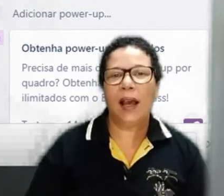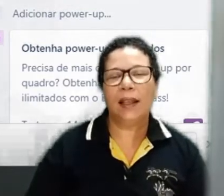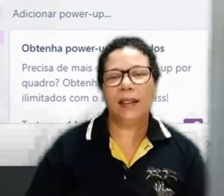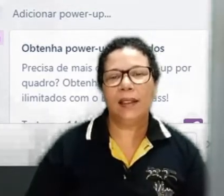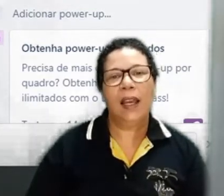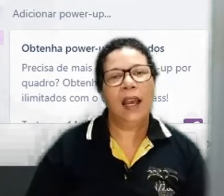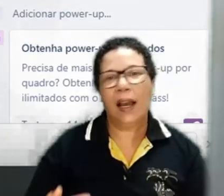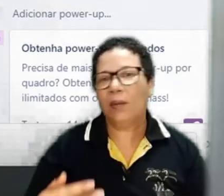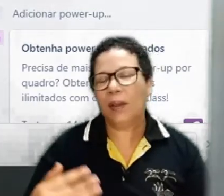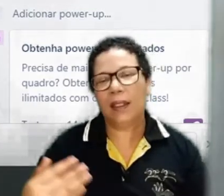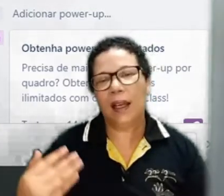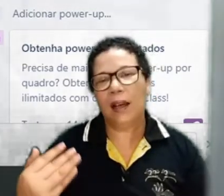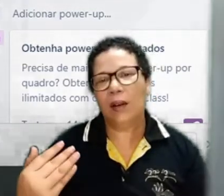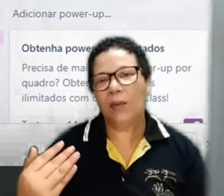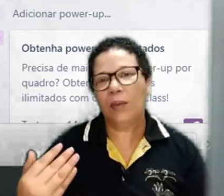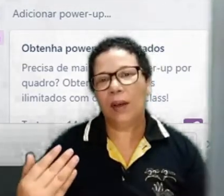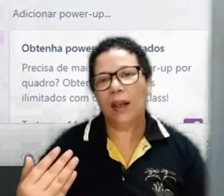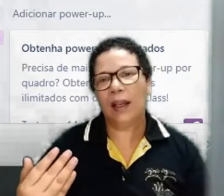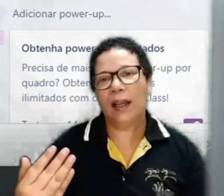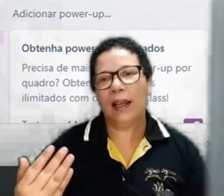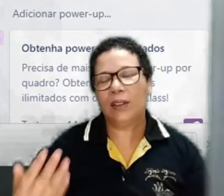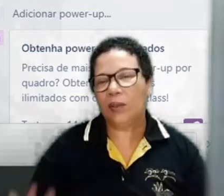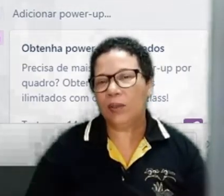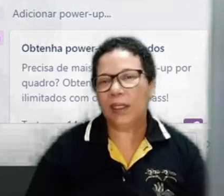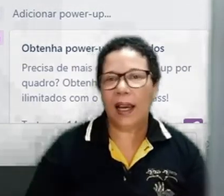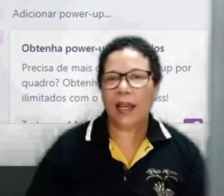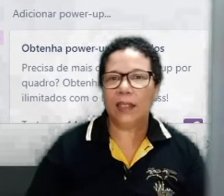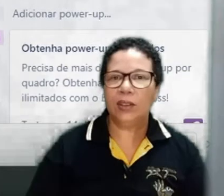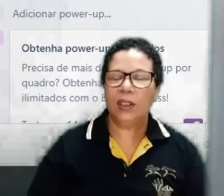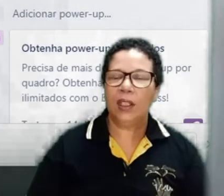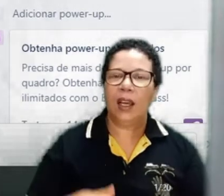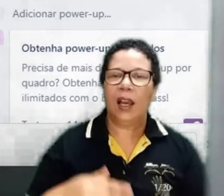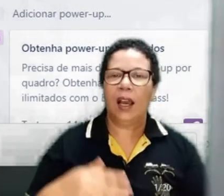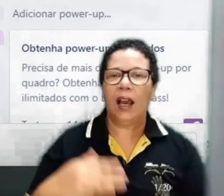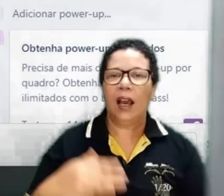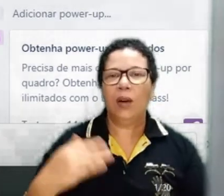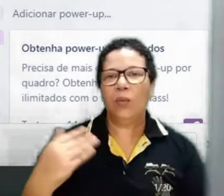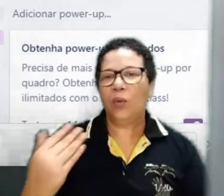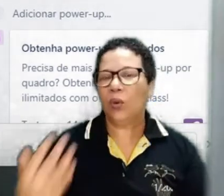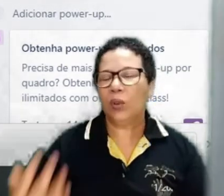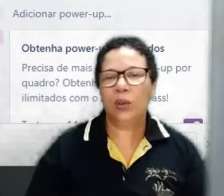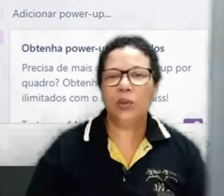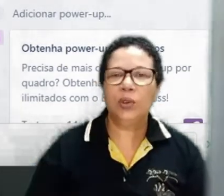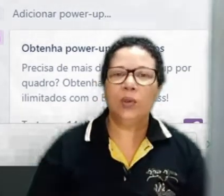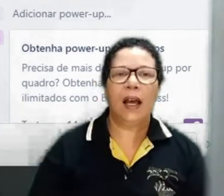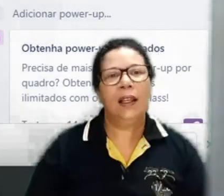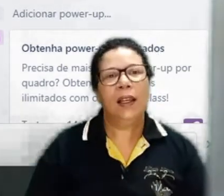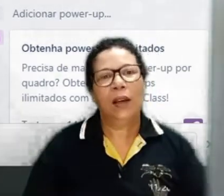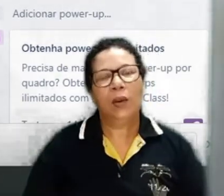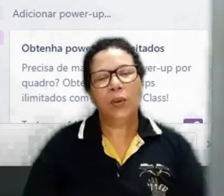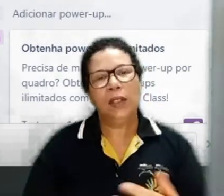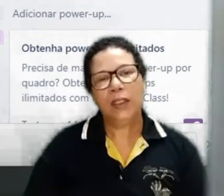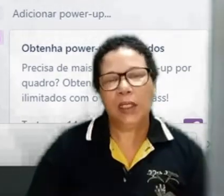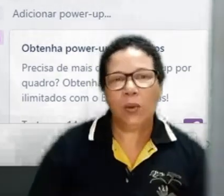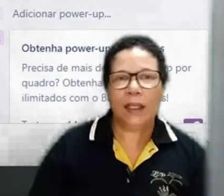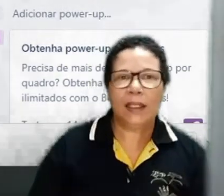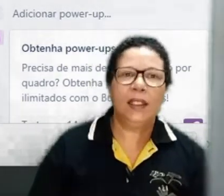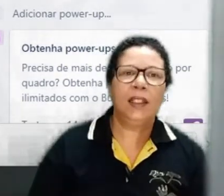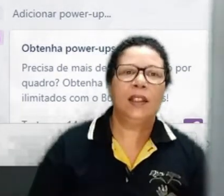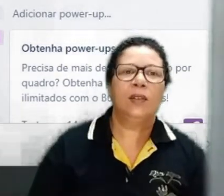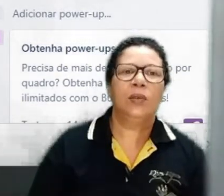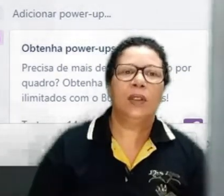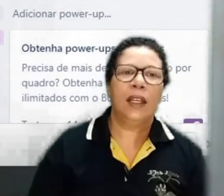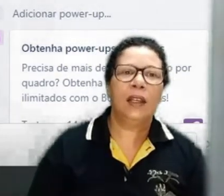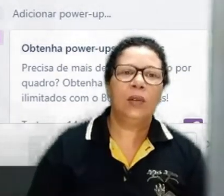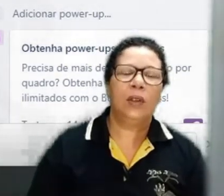acesso ali a uma atividade, a um conteúdo de uma aula. Usando esse modelo